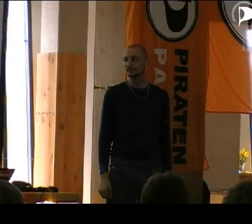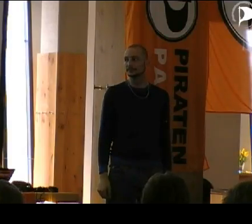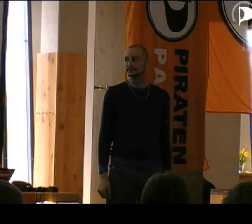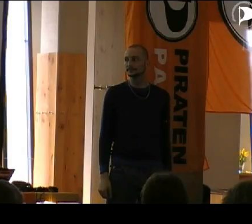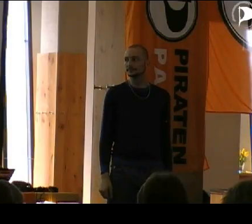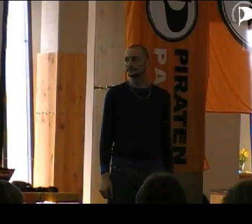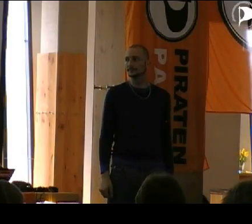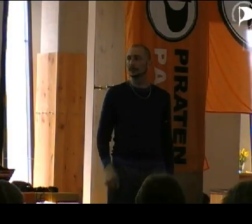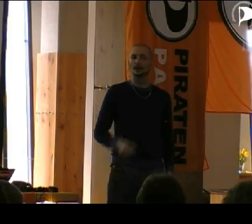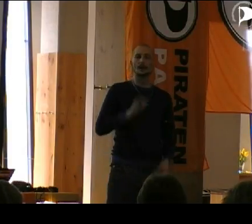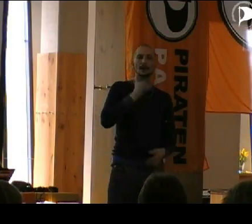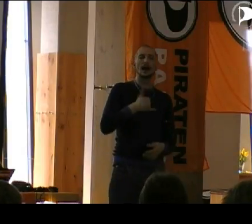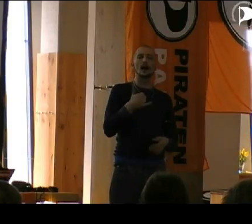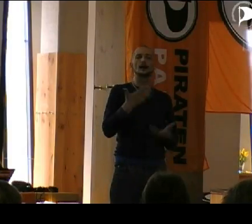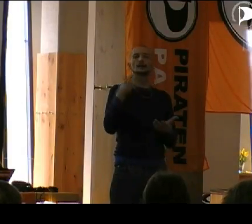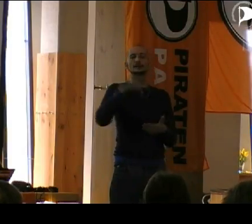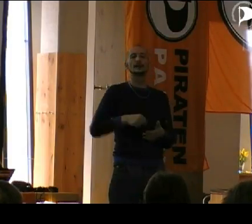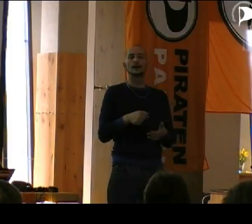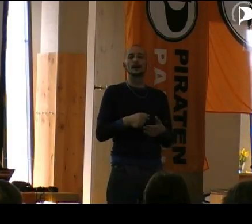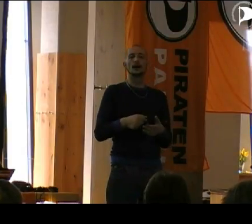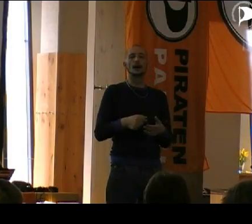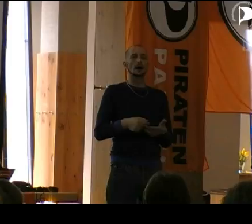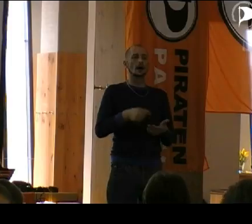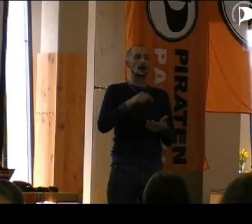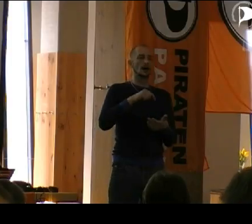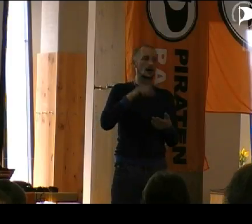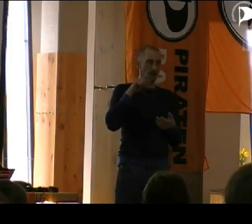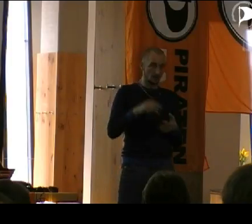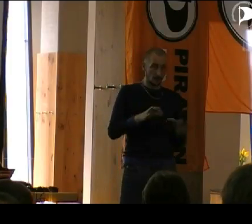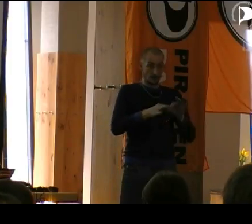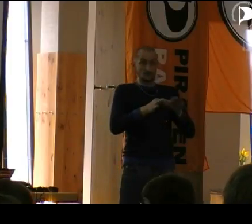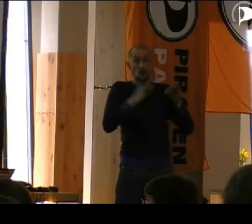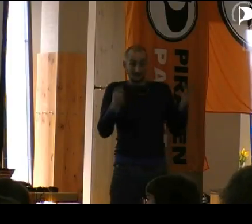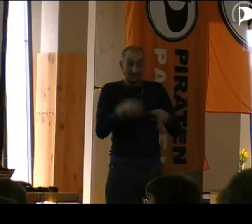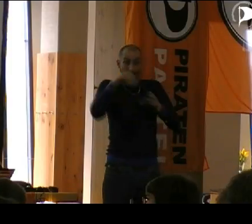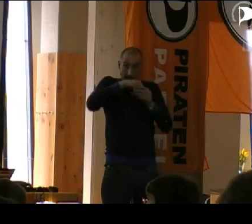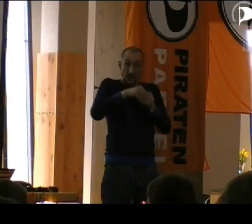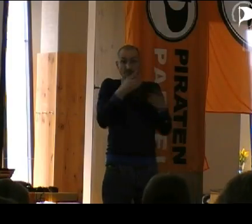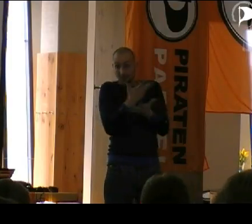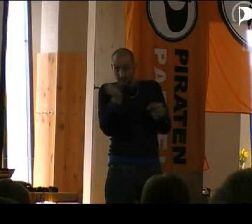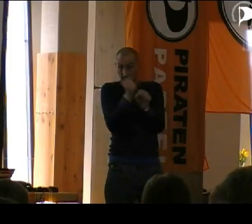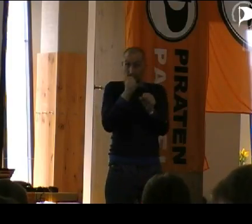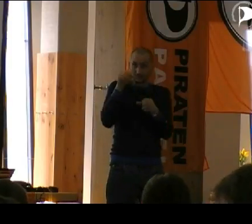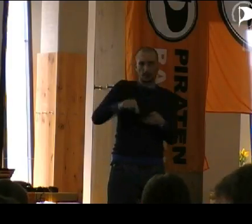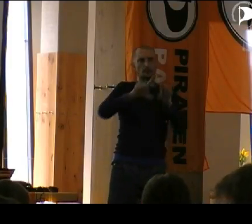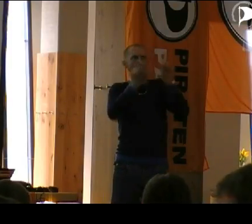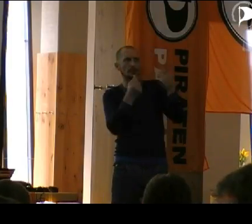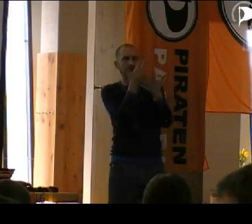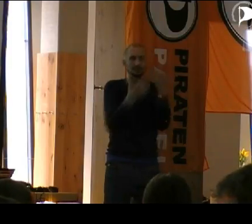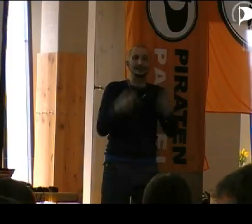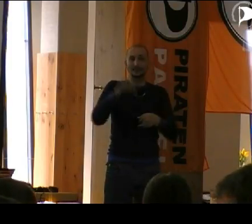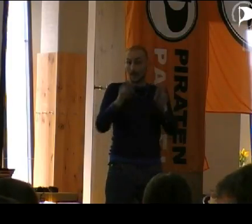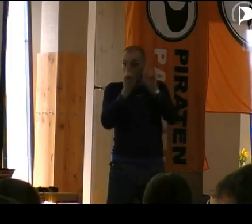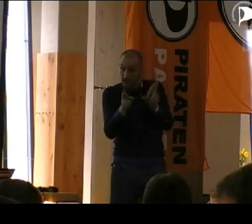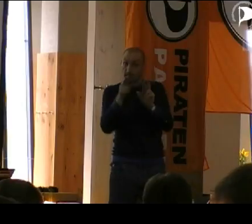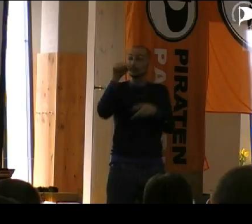er hat urheberrechts klassen oder auch schon unterwegs waren es sehr schöne veranstaltung leider waren gegen leute haben dann hatte ich